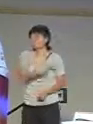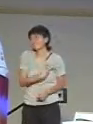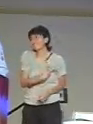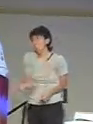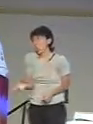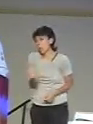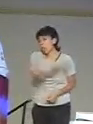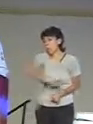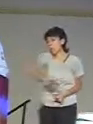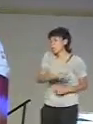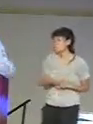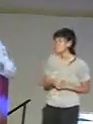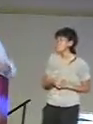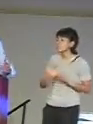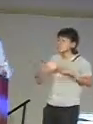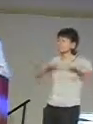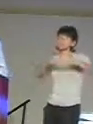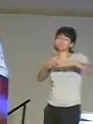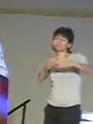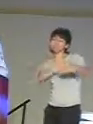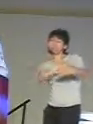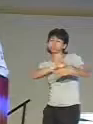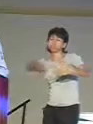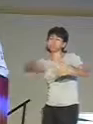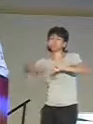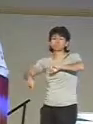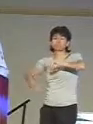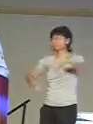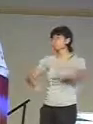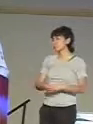están en poblaciones dispersas, que hablan otras lenguas.